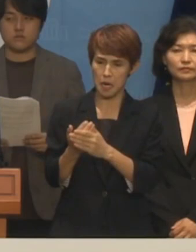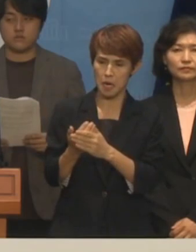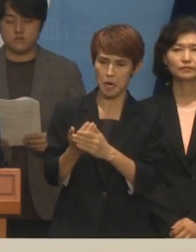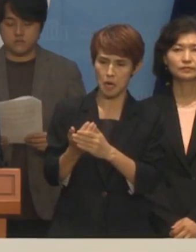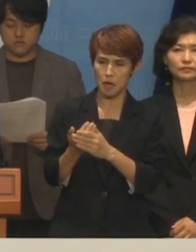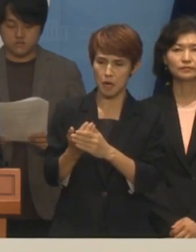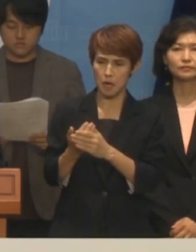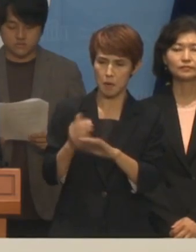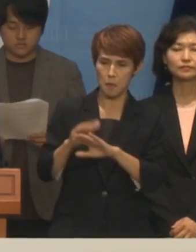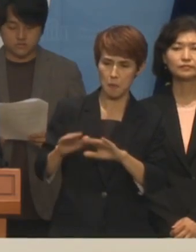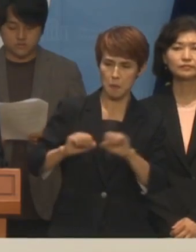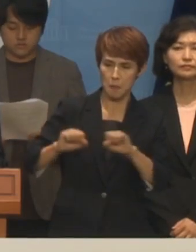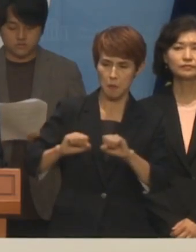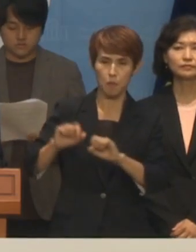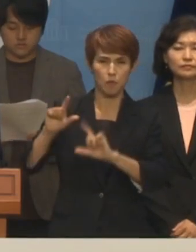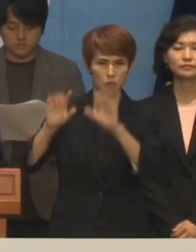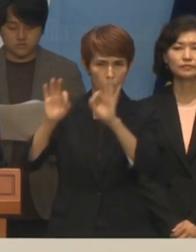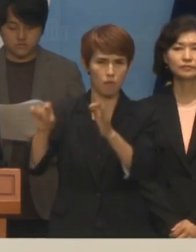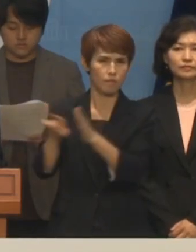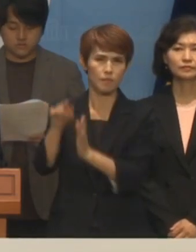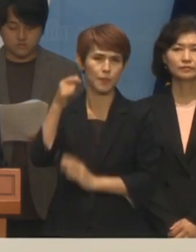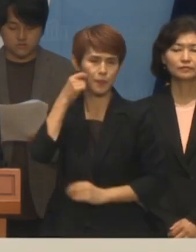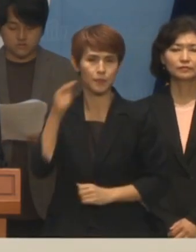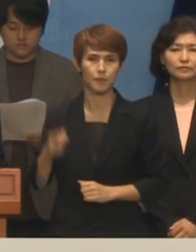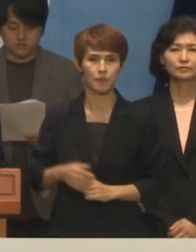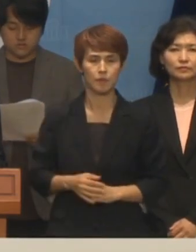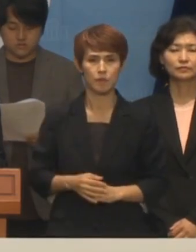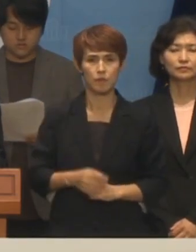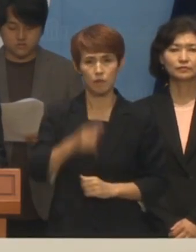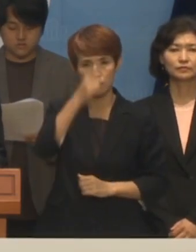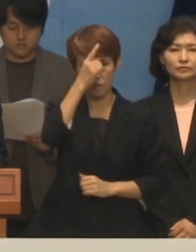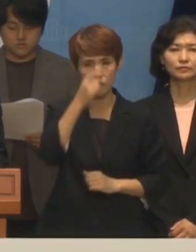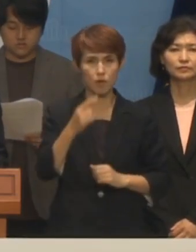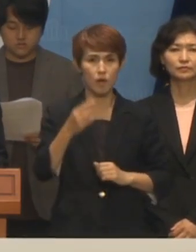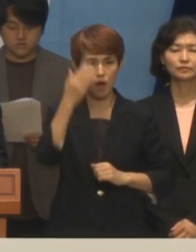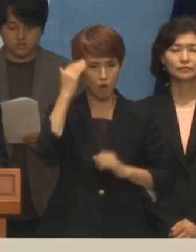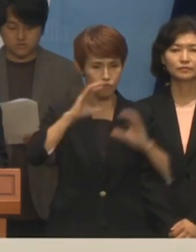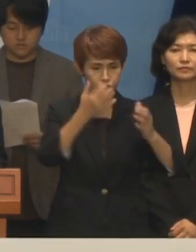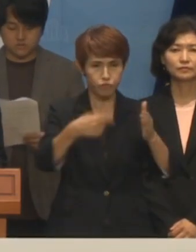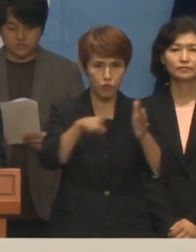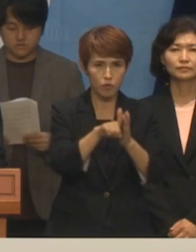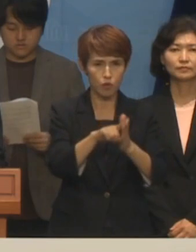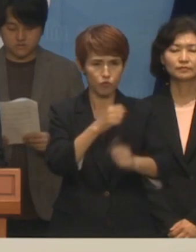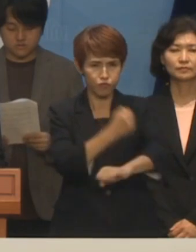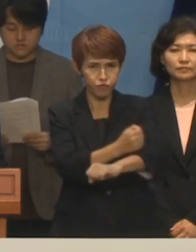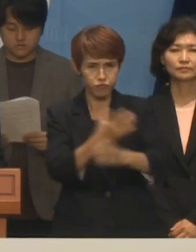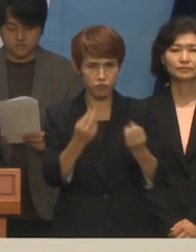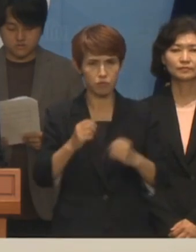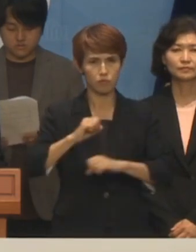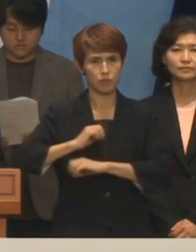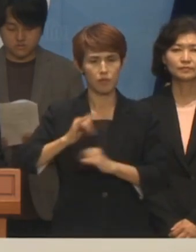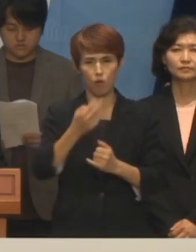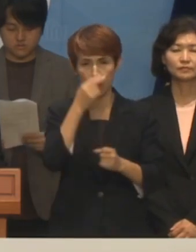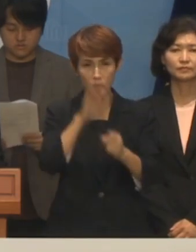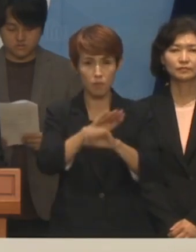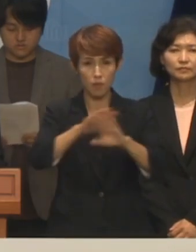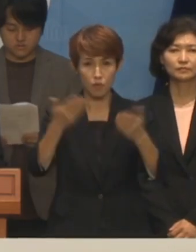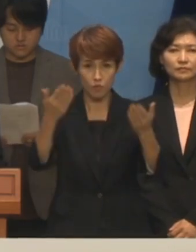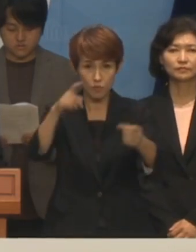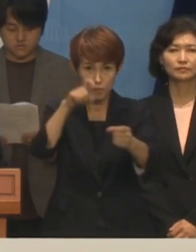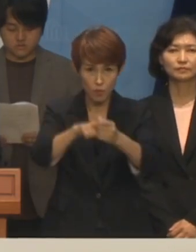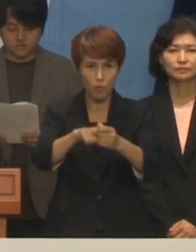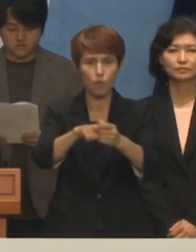불신과 그리고 무엇보다도 나라를 위해 헌신하는 장병들의 억울함을 해소하기 위한 인간적인